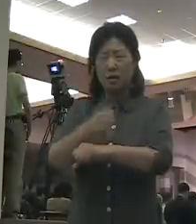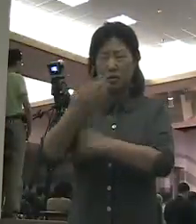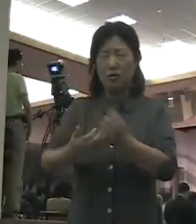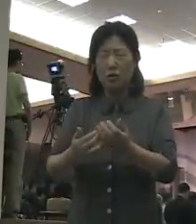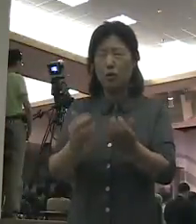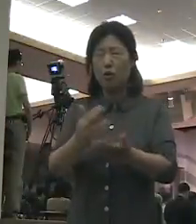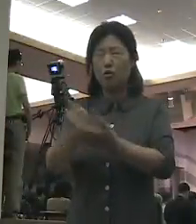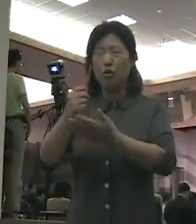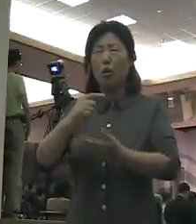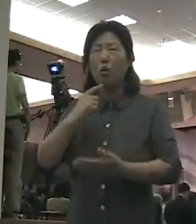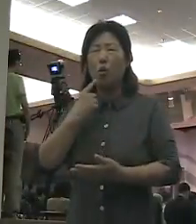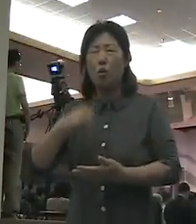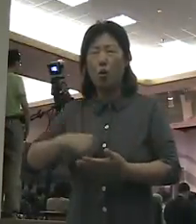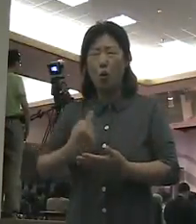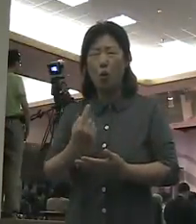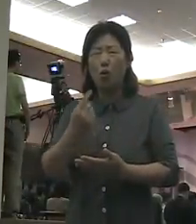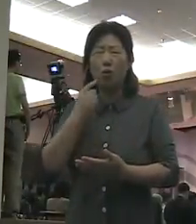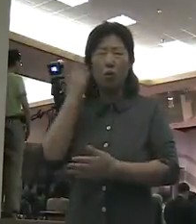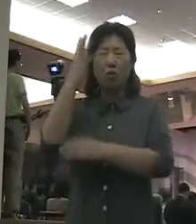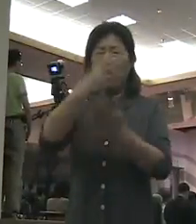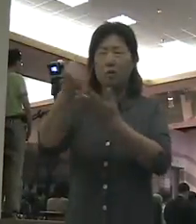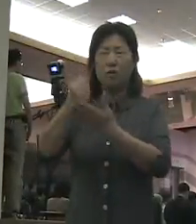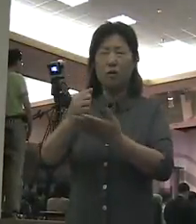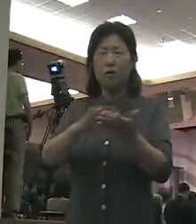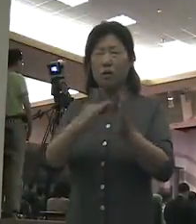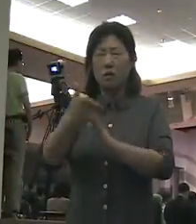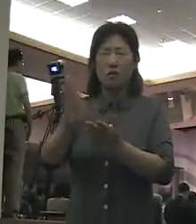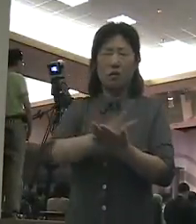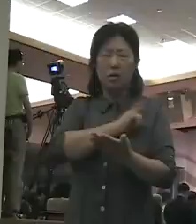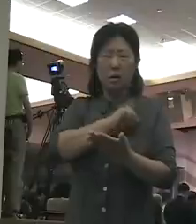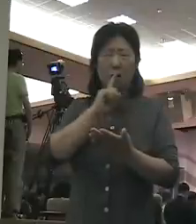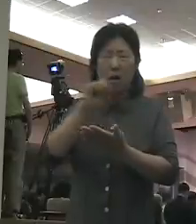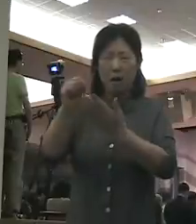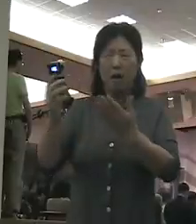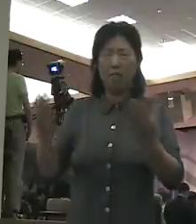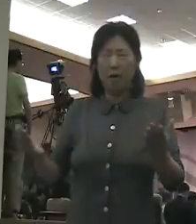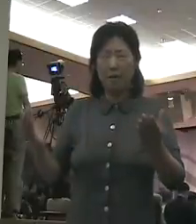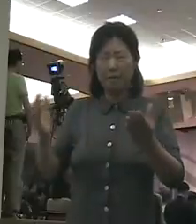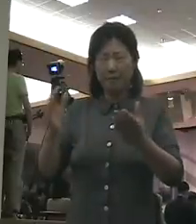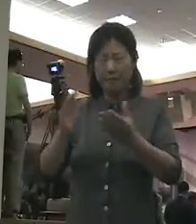받아 주시옵소서. 이 모든 말씀 예수님의 이름 받들어 기도했습니다.